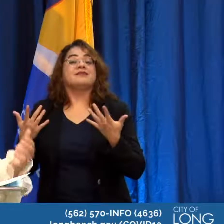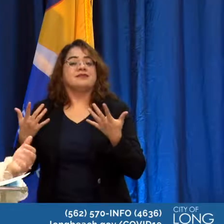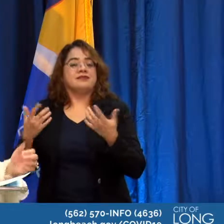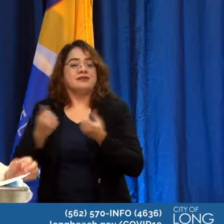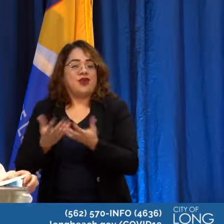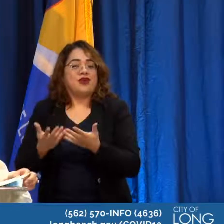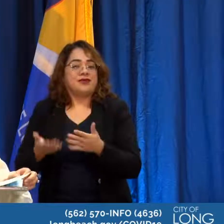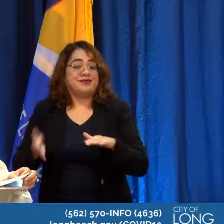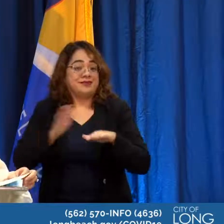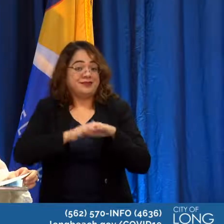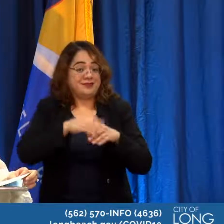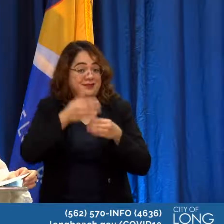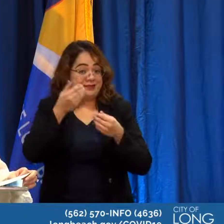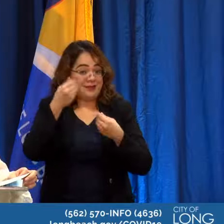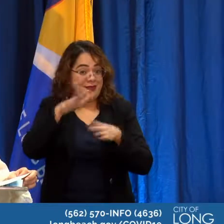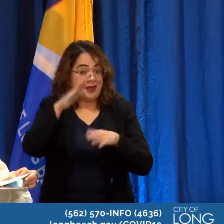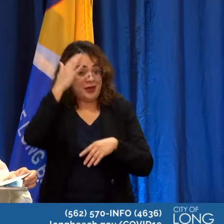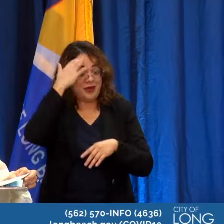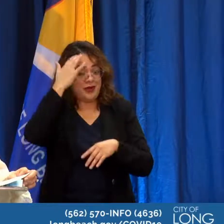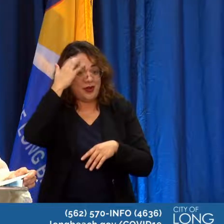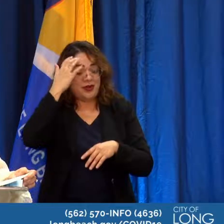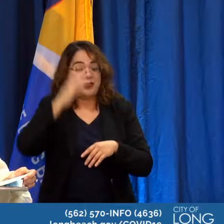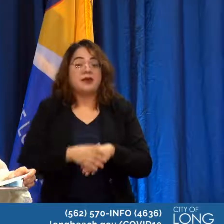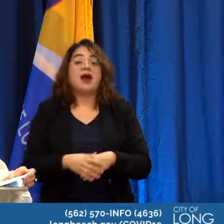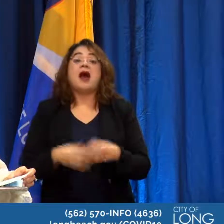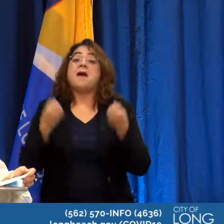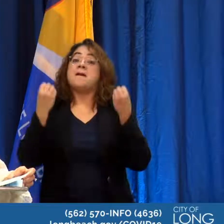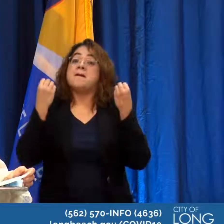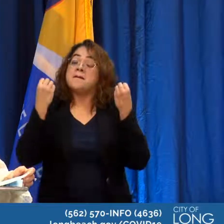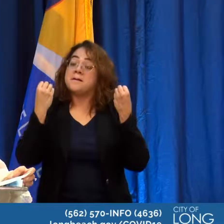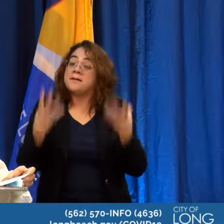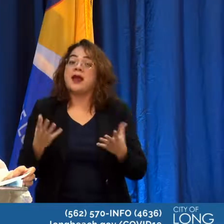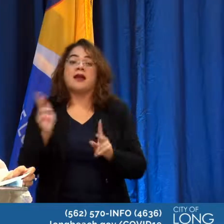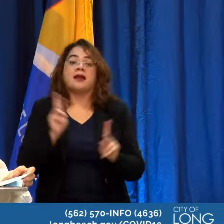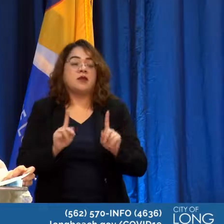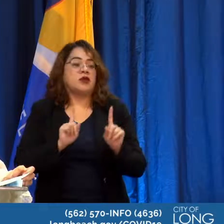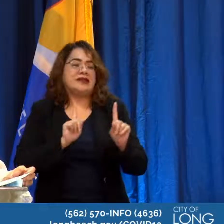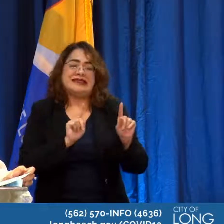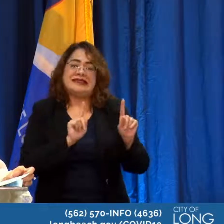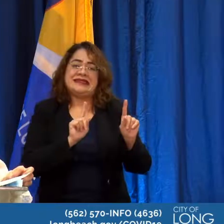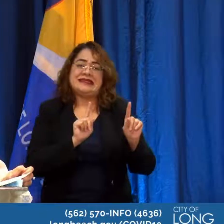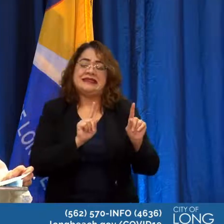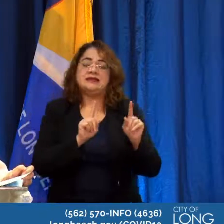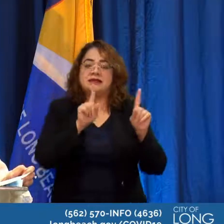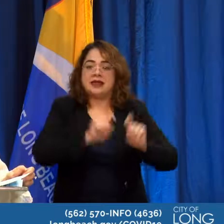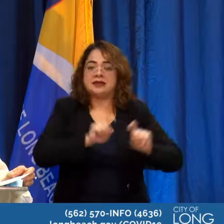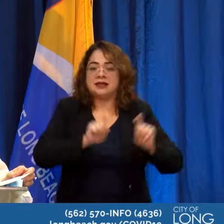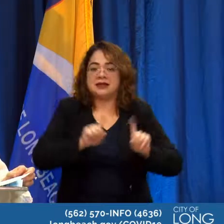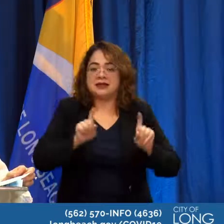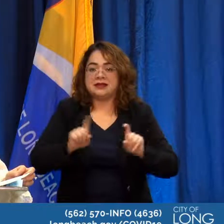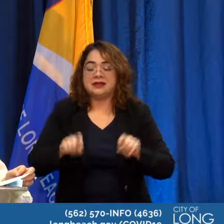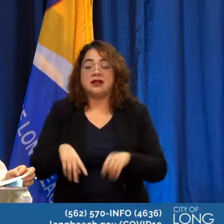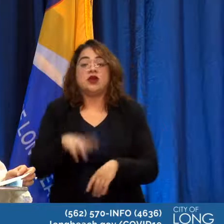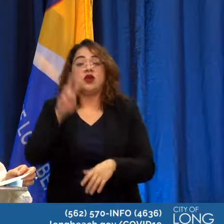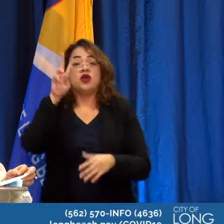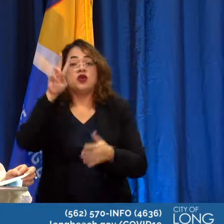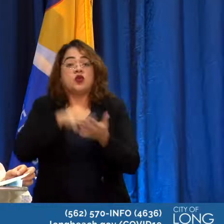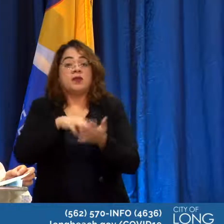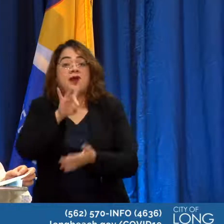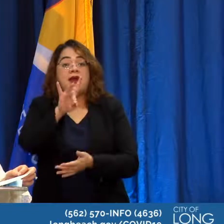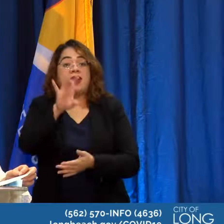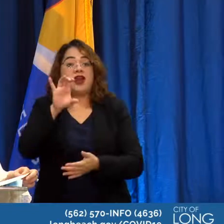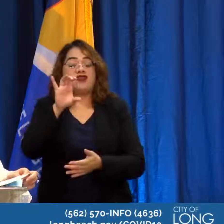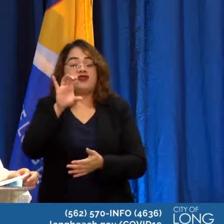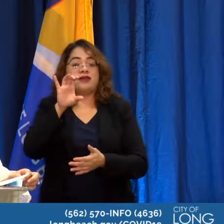en comparación con los meses anteriores. Ayer mismo se administró más de 2,800